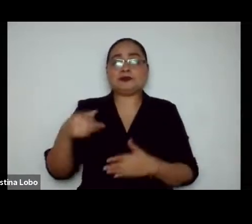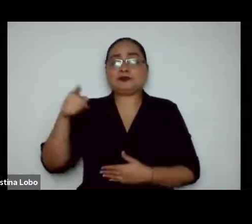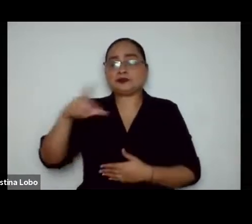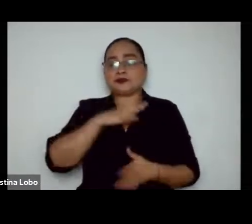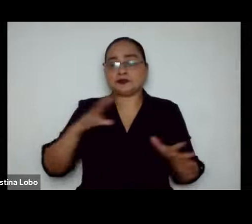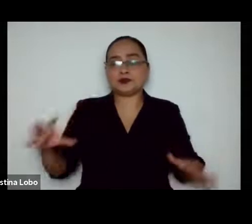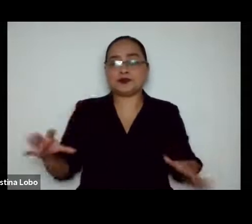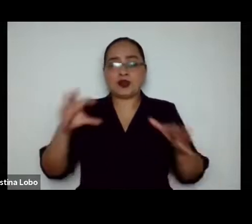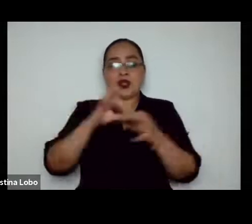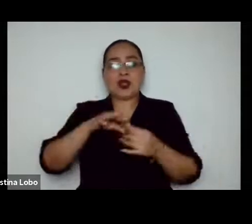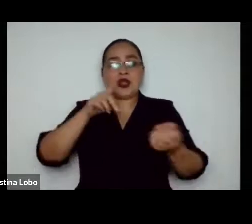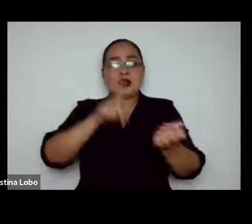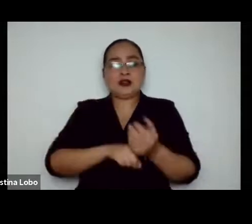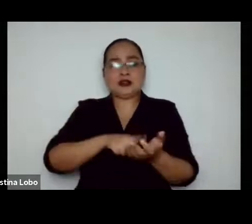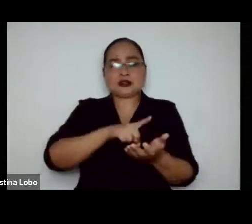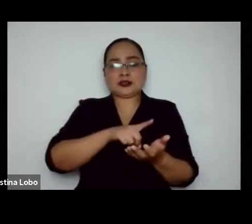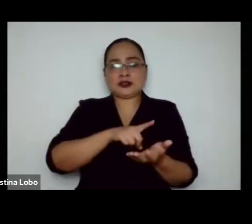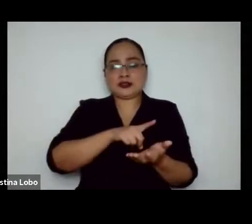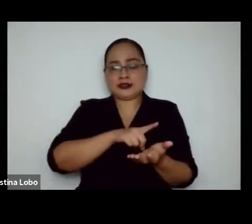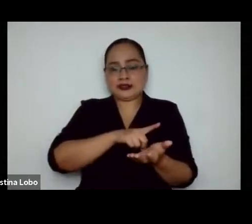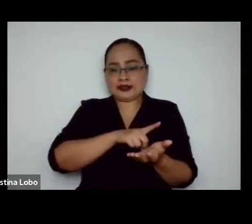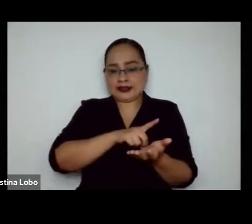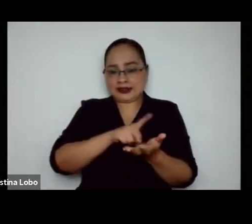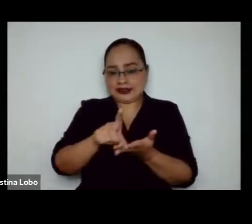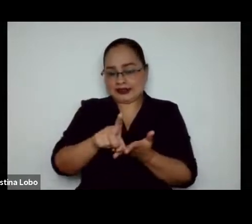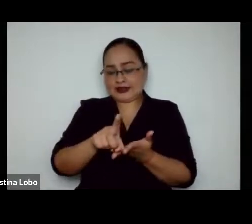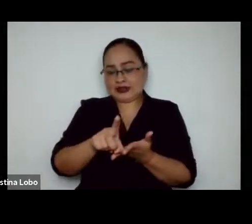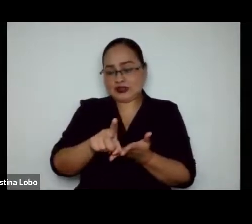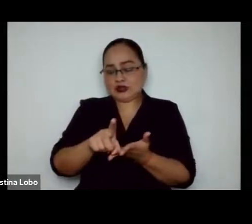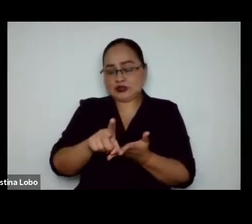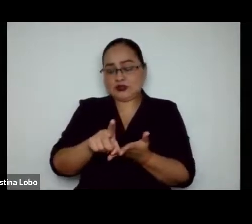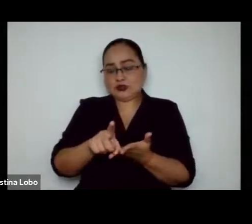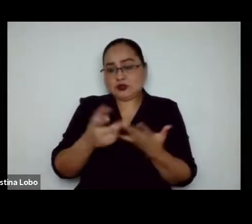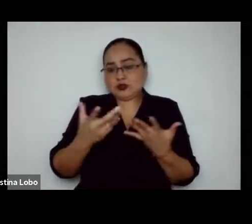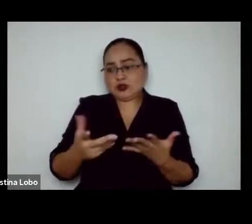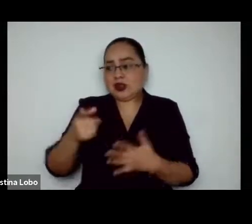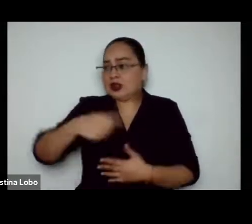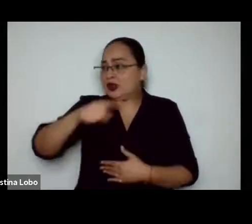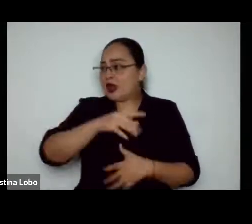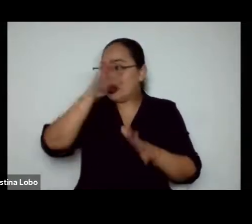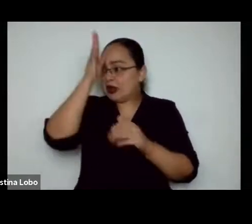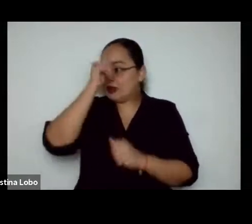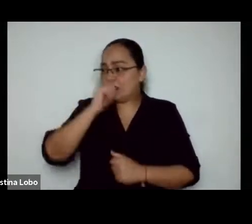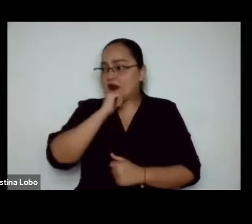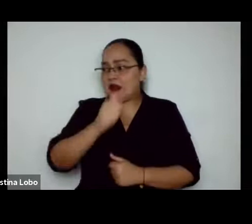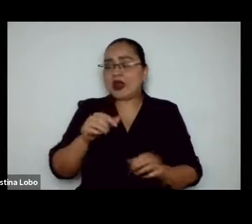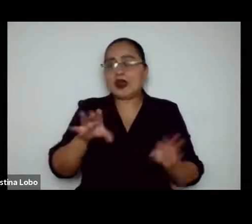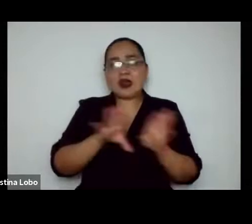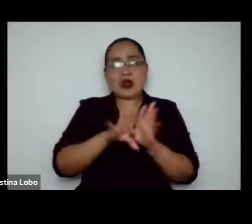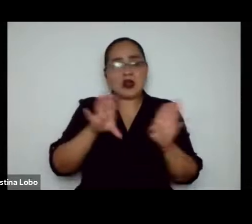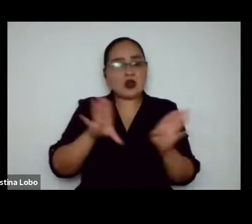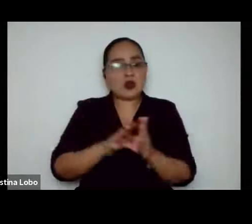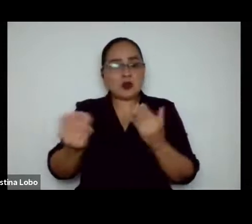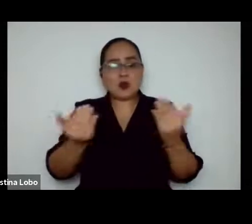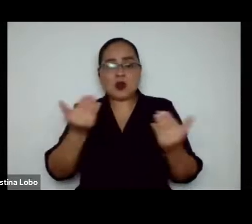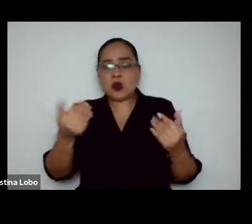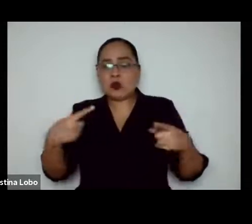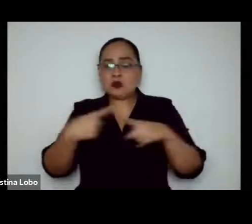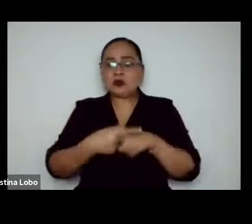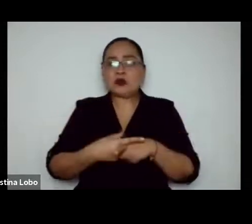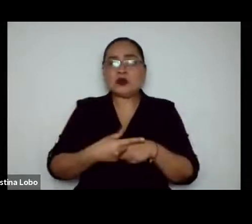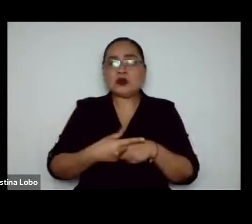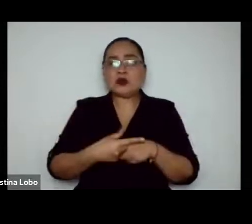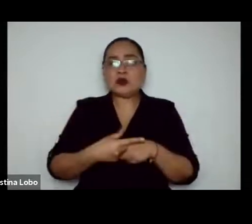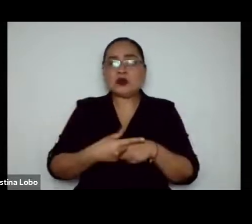sobre lo que significan los derechos, sobre cuando hablemos de cómo los desacuerdos pueden ser interpretados y concretizados, digamos, en el día a